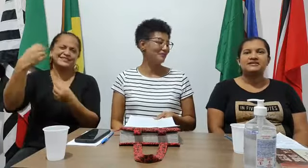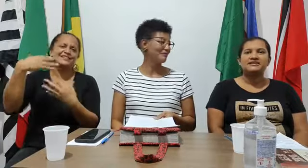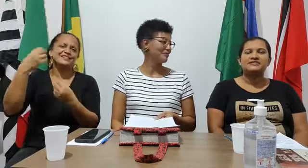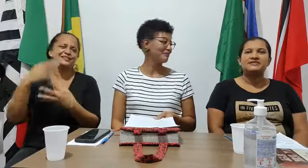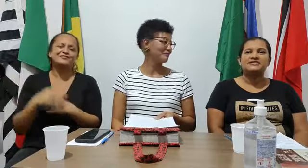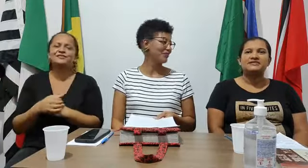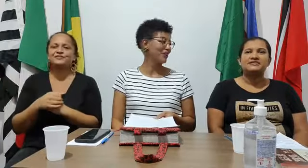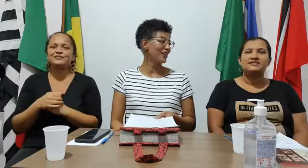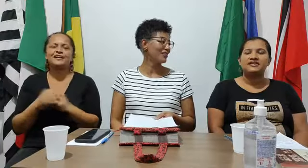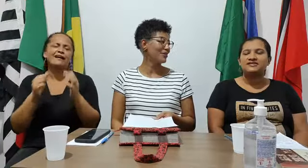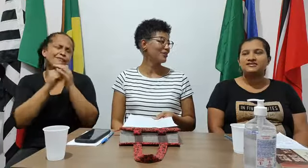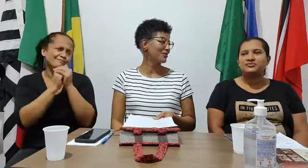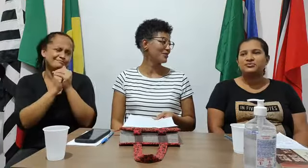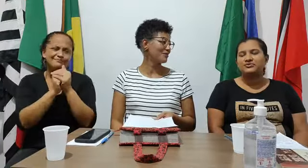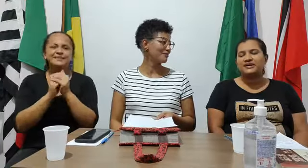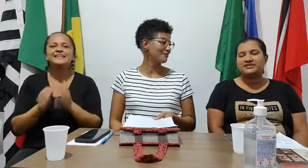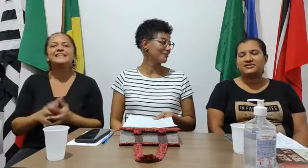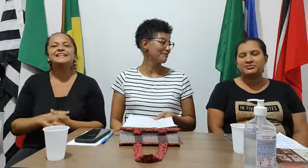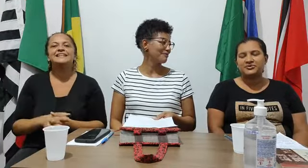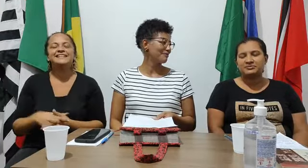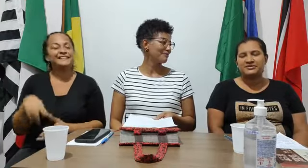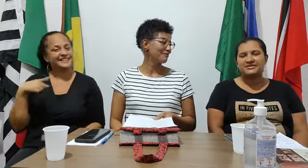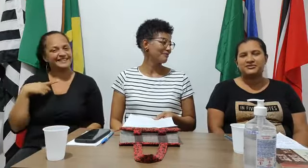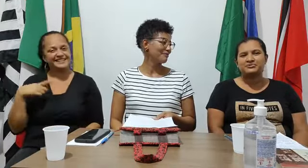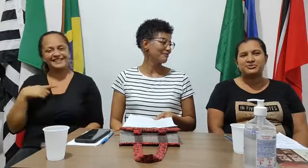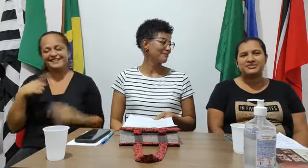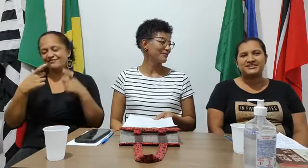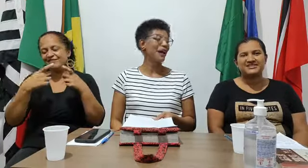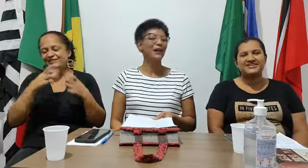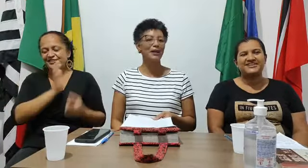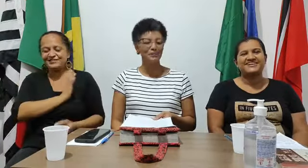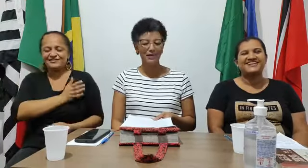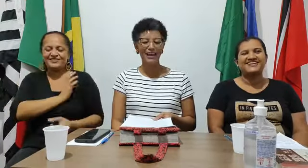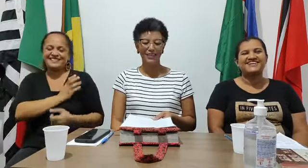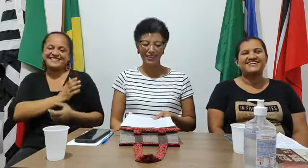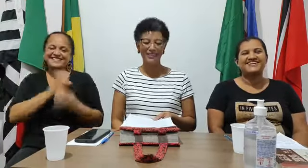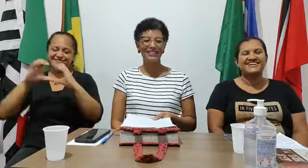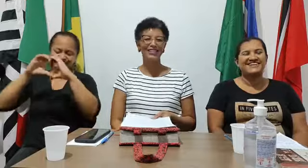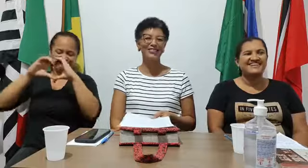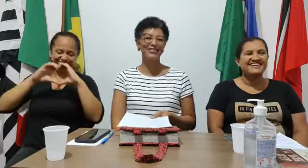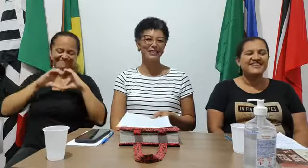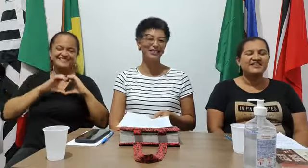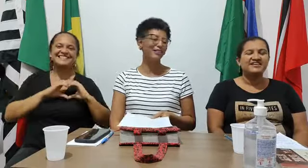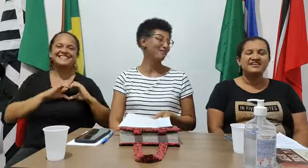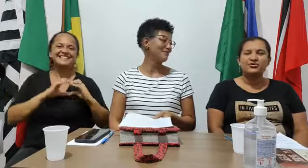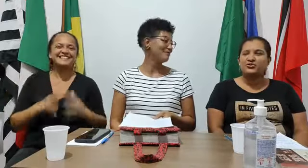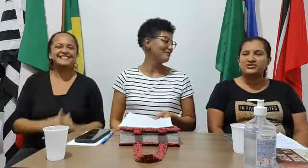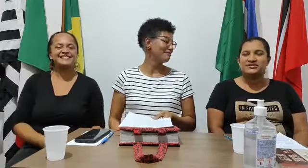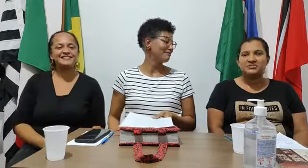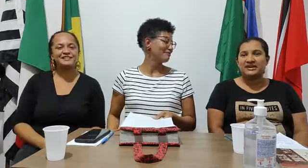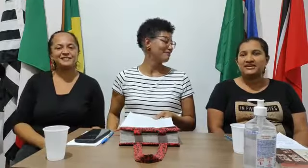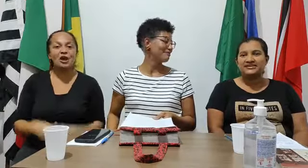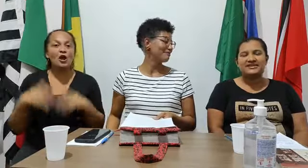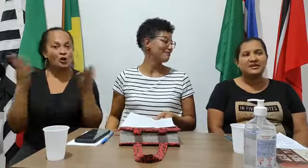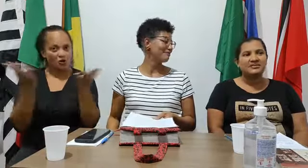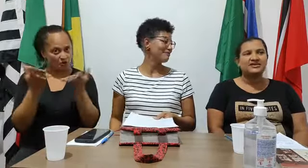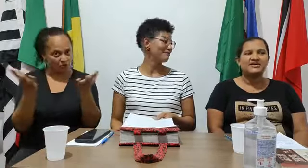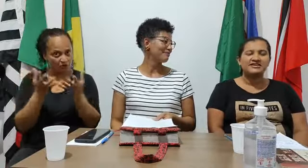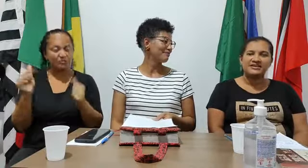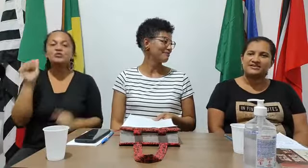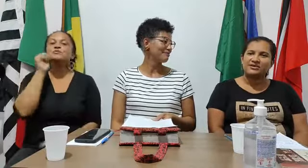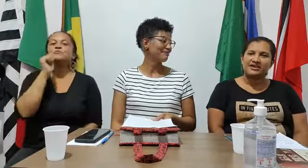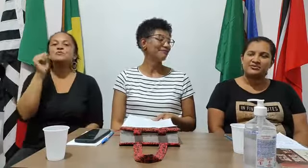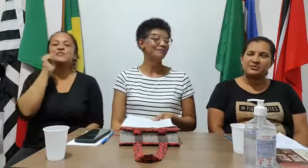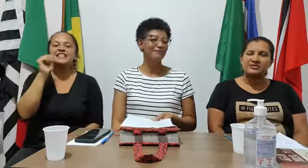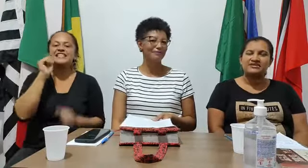Fabi. E Glória a tem Deus. um lugarzinho muito especial no meu coração. Ai, amém. Glória a Deus. E hoje as mulheres que caminham